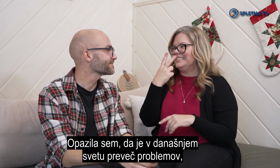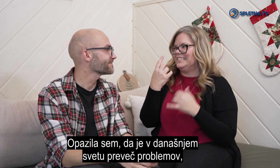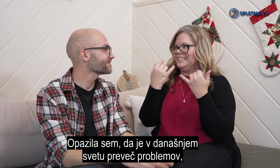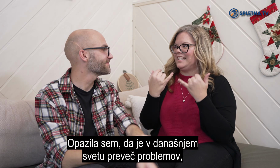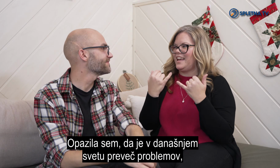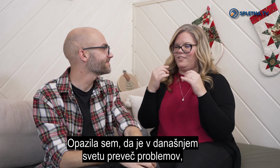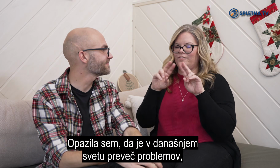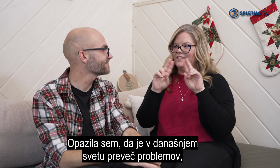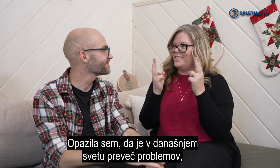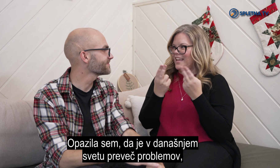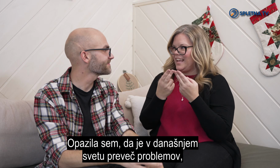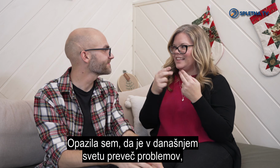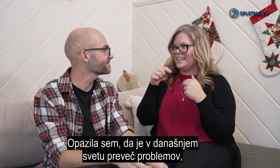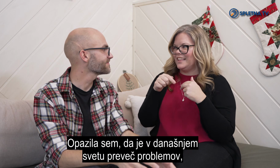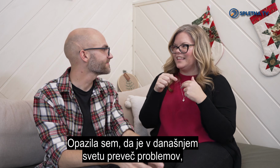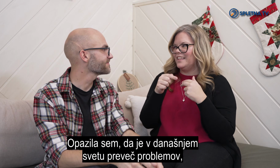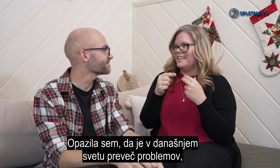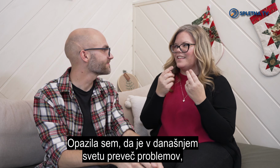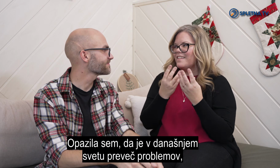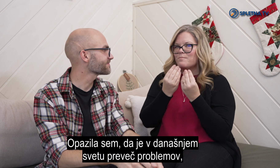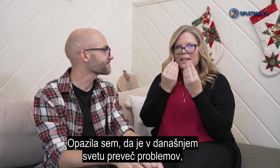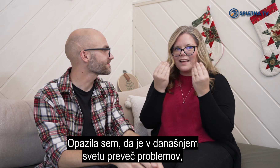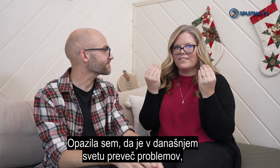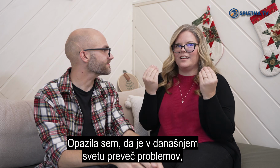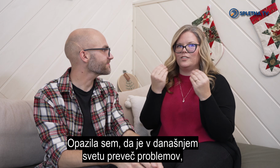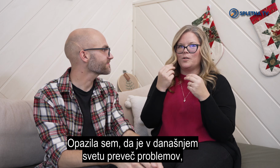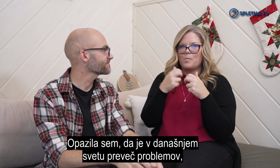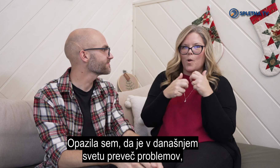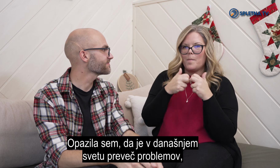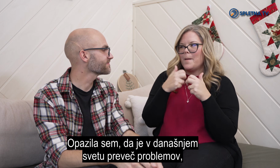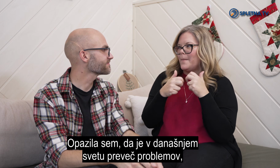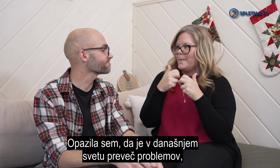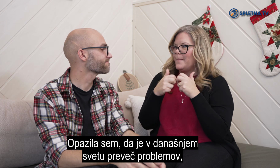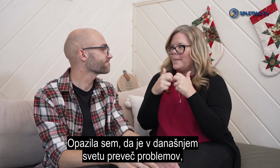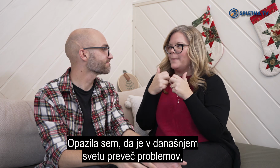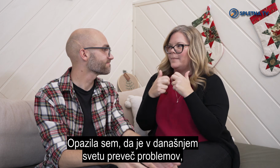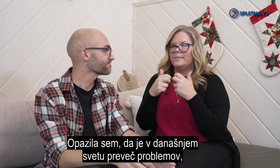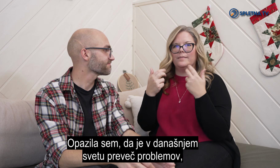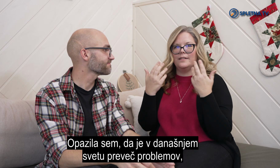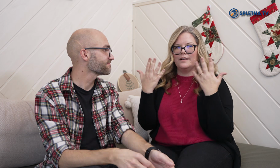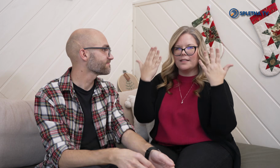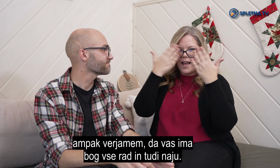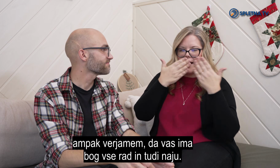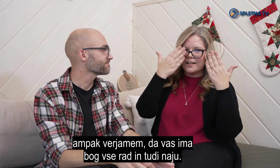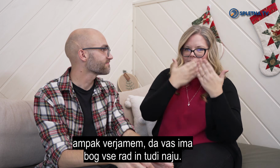Opazila sem, da je v današnjem svetu preveč problemov, ampak verjamem, da vas ima Bog vse rad in tudi naju.